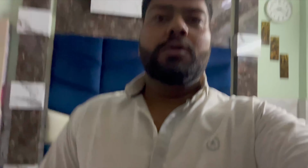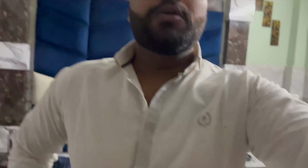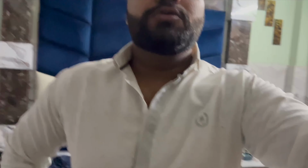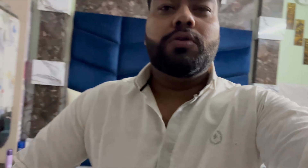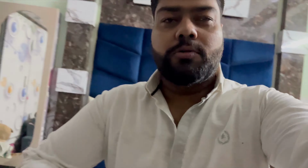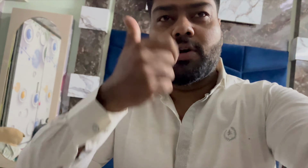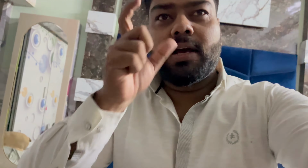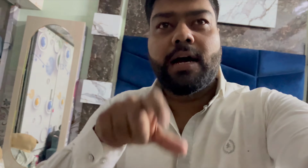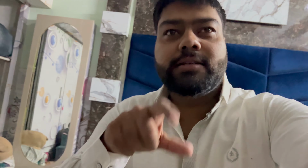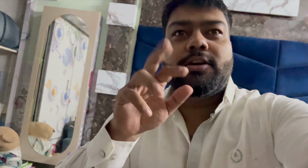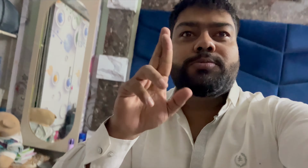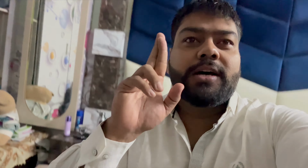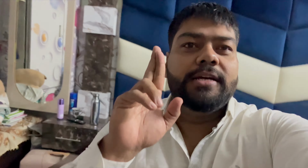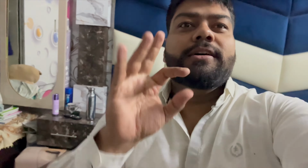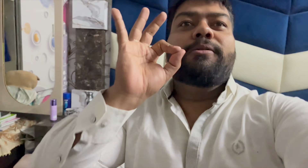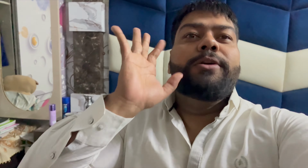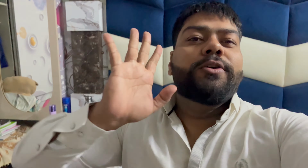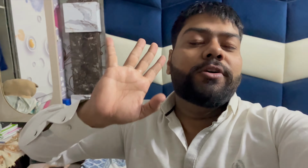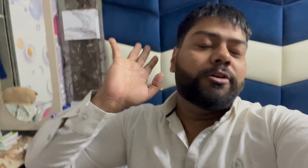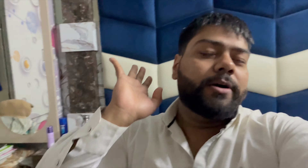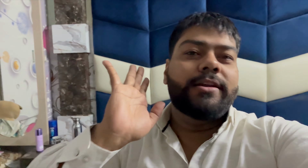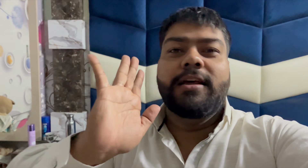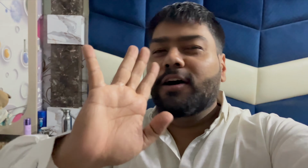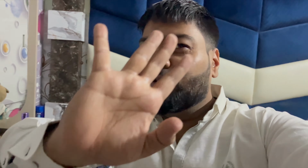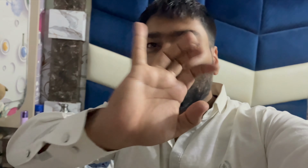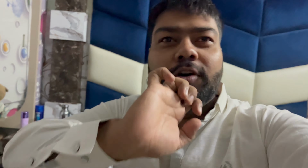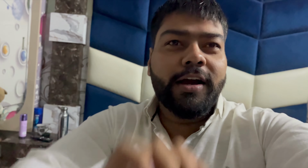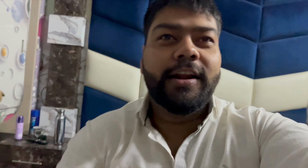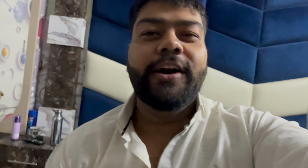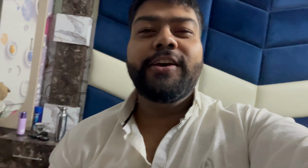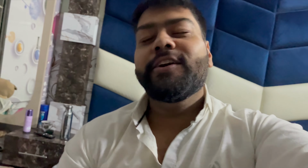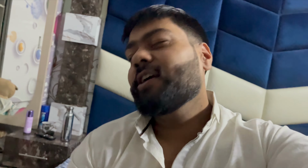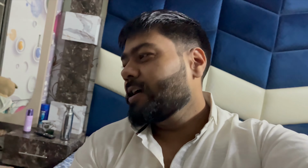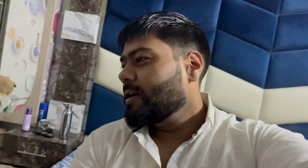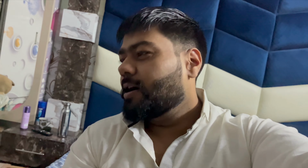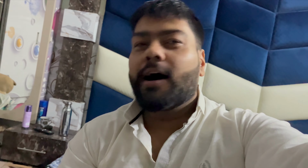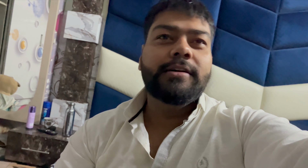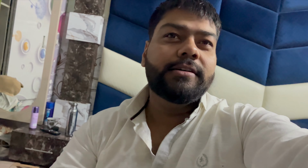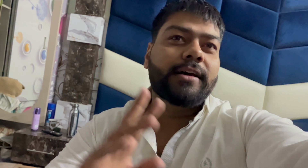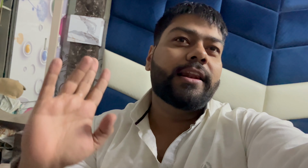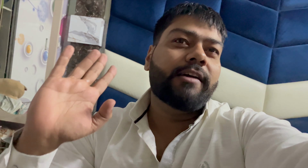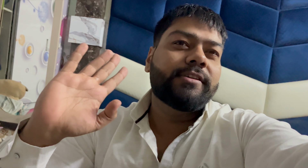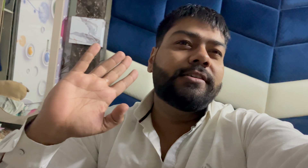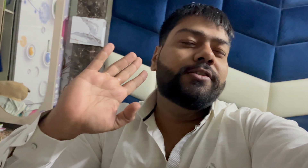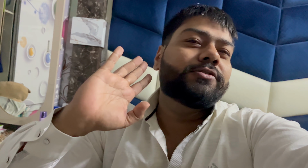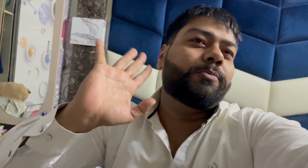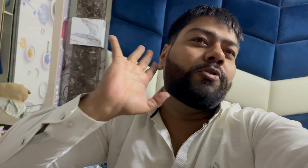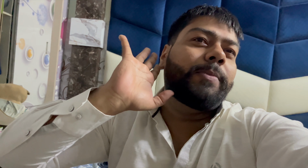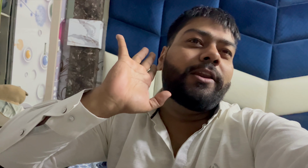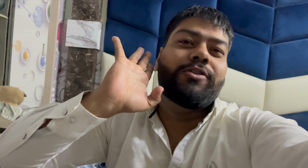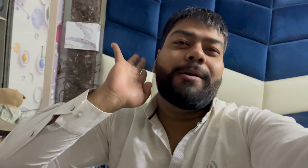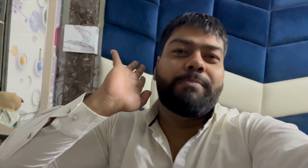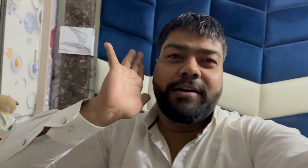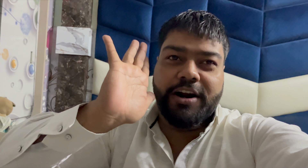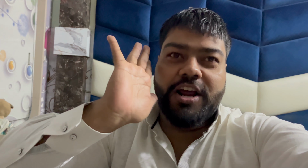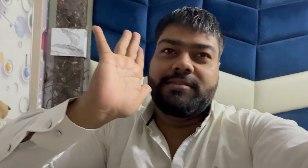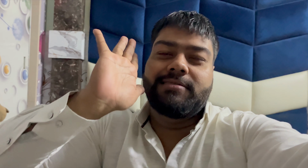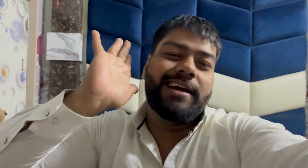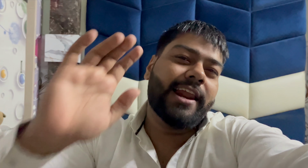सो गुड मॉर्निंग गाइस, आई होप सारे बढ़िया होंगे। भाई नहा धो के हो गए हैं रेडी। आज है साइन लैंग्वेज डे, तो सबको पहले तो हैप्पी इंटरनेशनल साइन लैंग्वेज